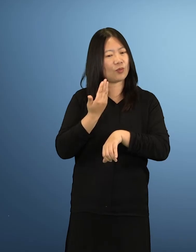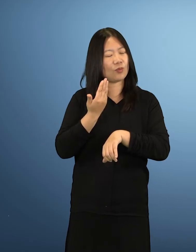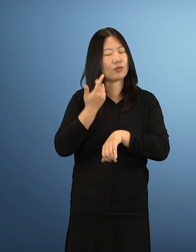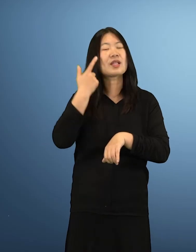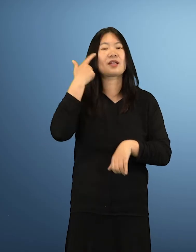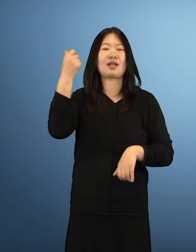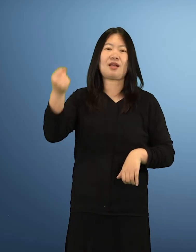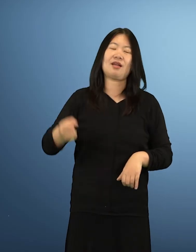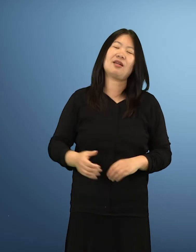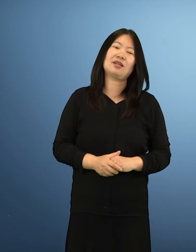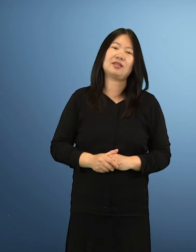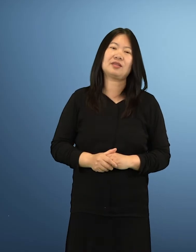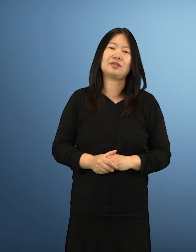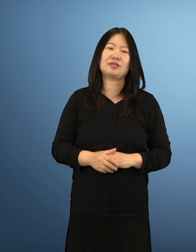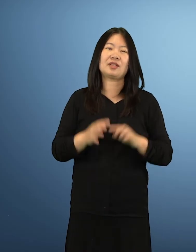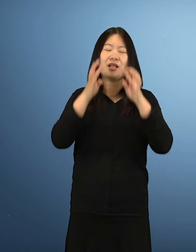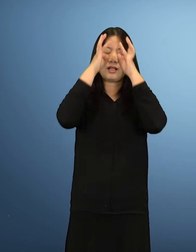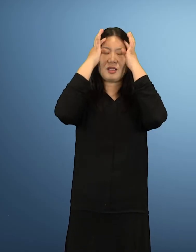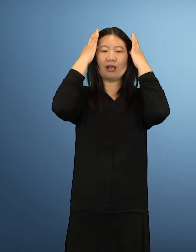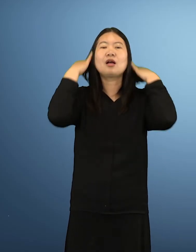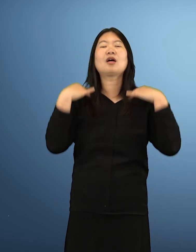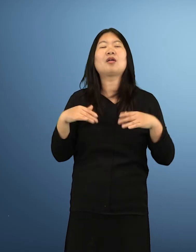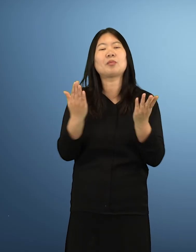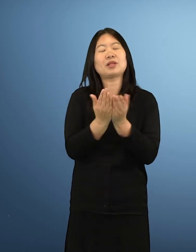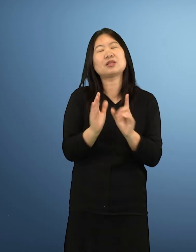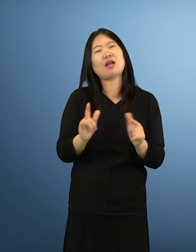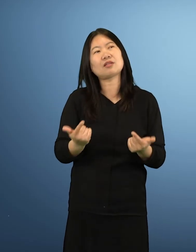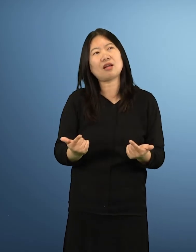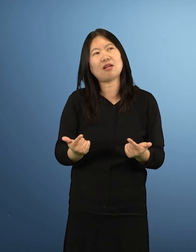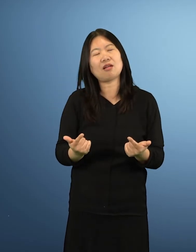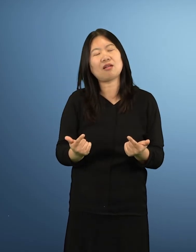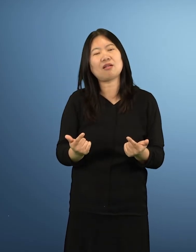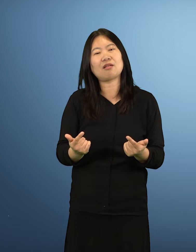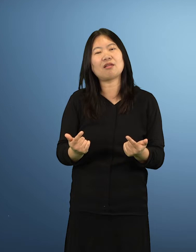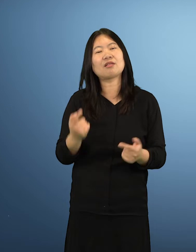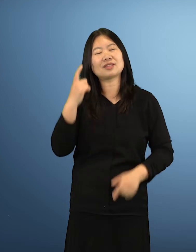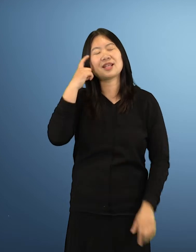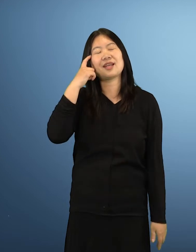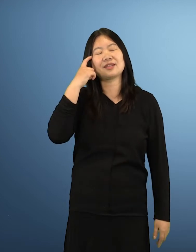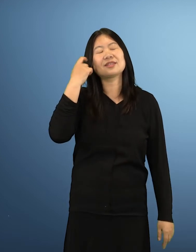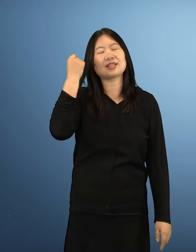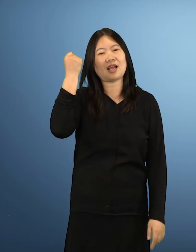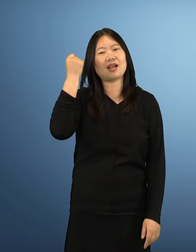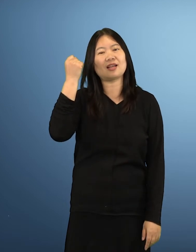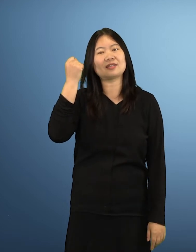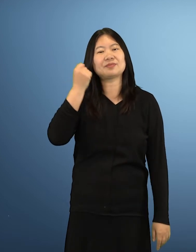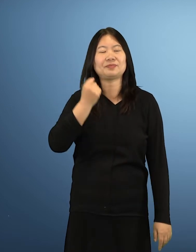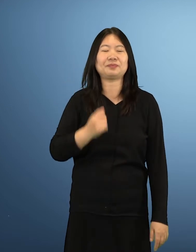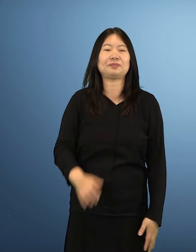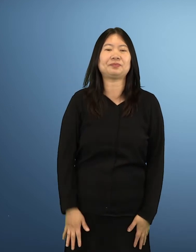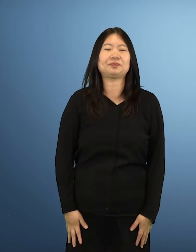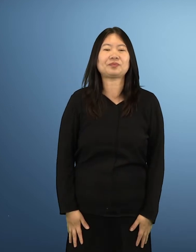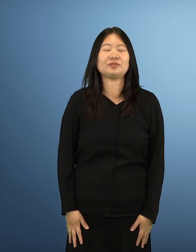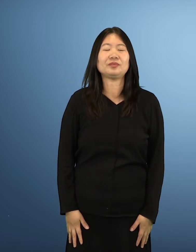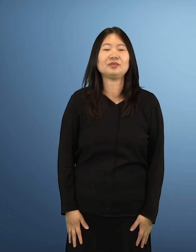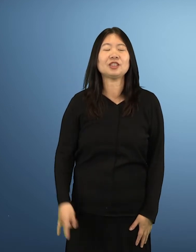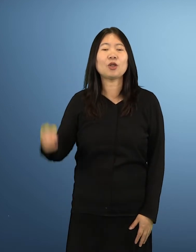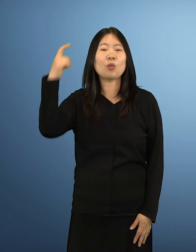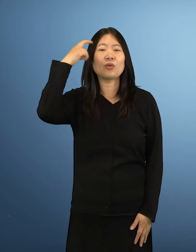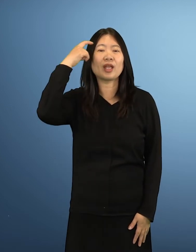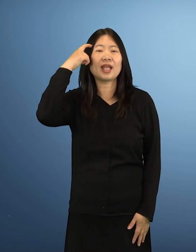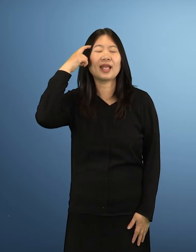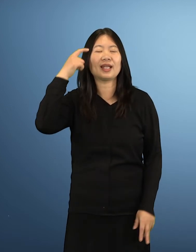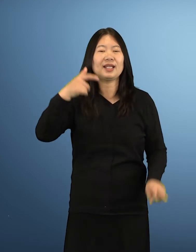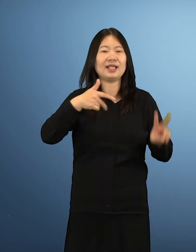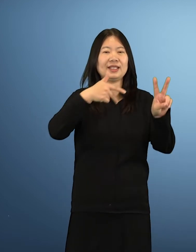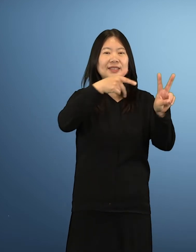시각이었다. 좀 굉장히 맞지 않는 시각이었다라는 신학적 반성을 했습니다. 이유는